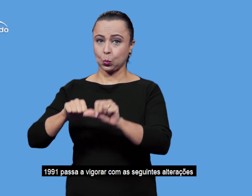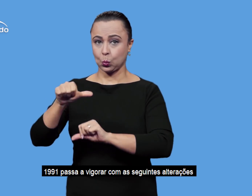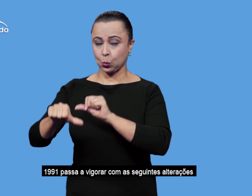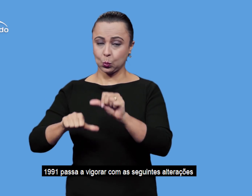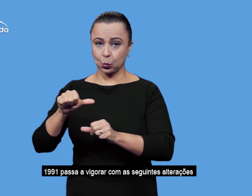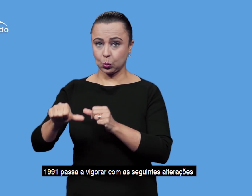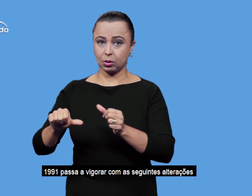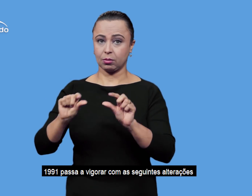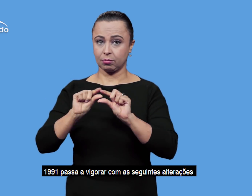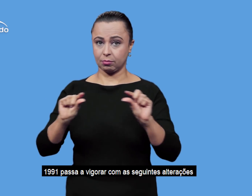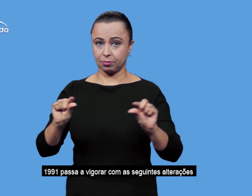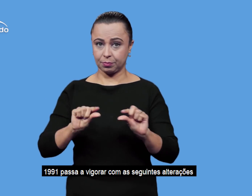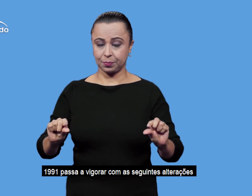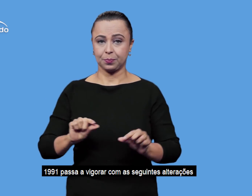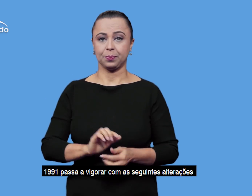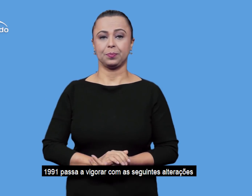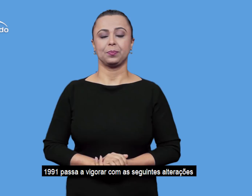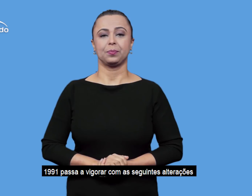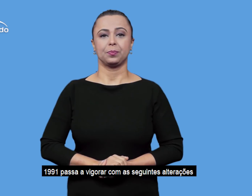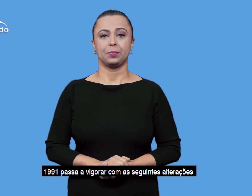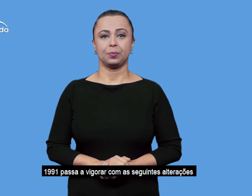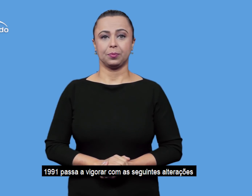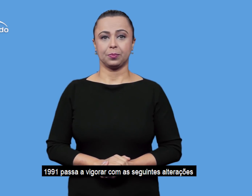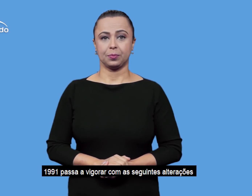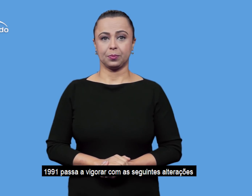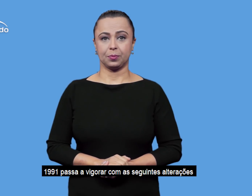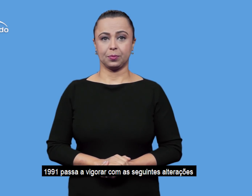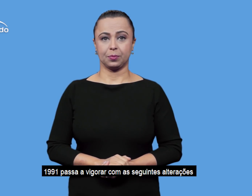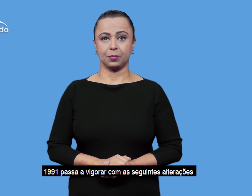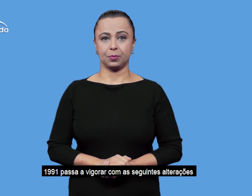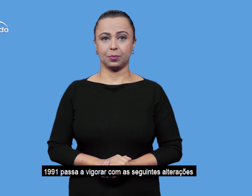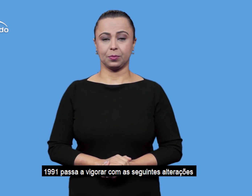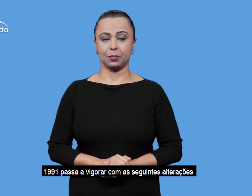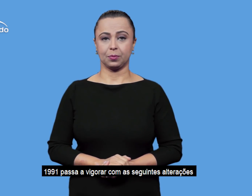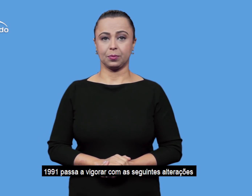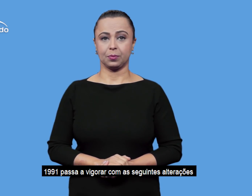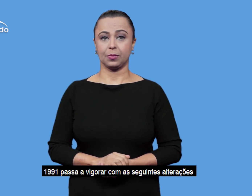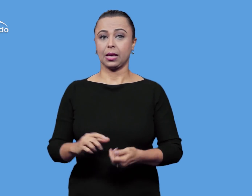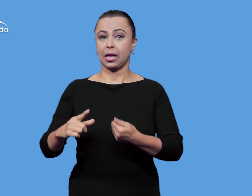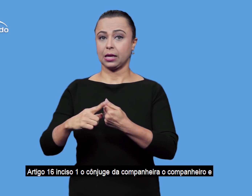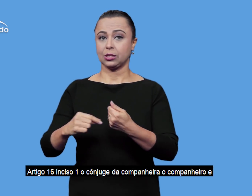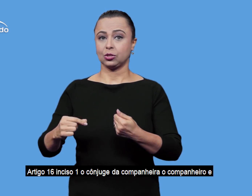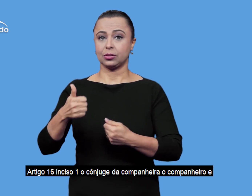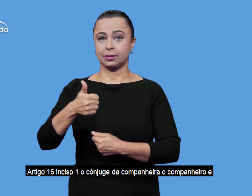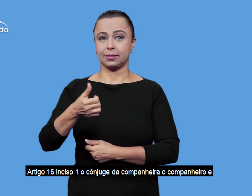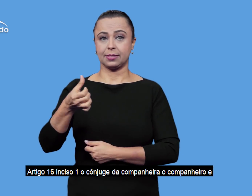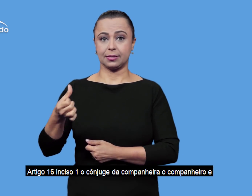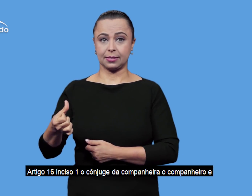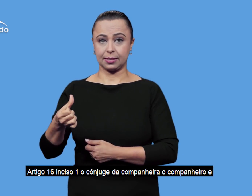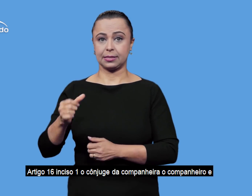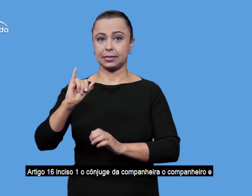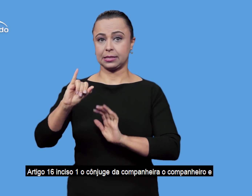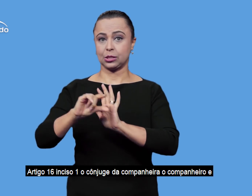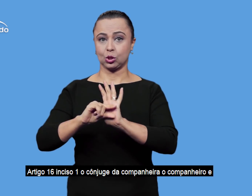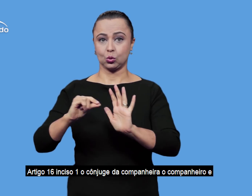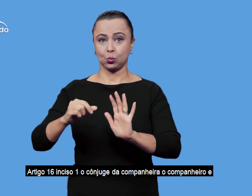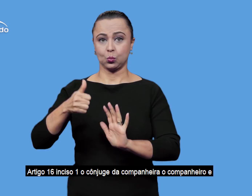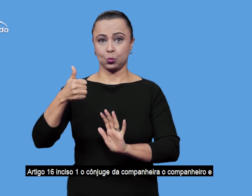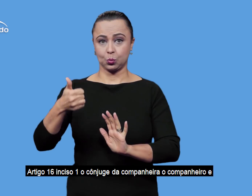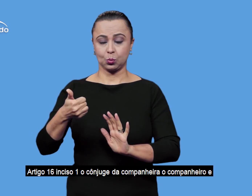passa a vigorar com as seguintes alterações artigo 16 inciso 1 o cônjuge